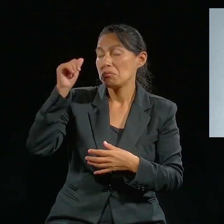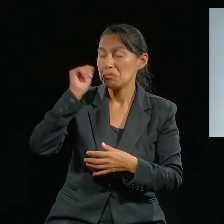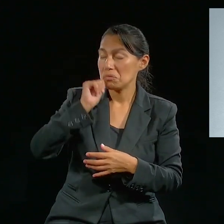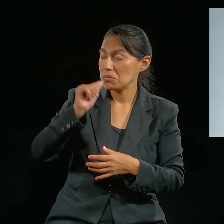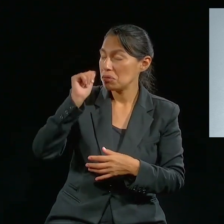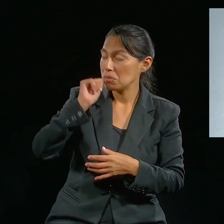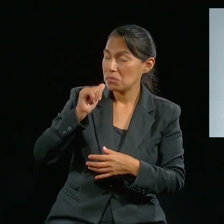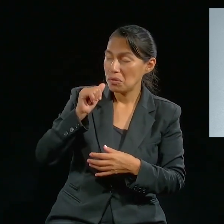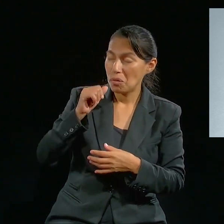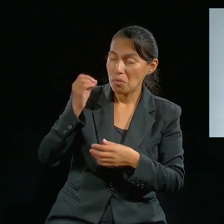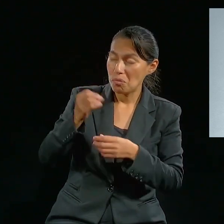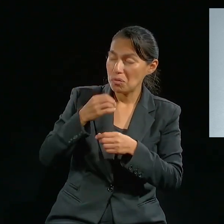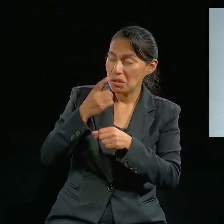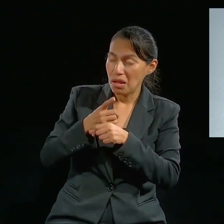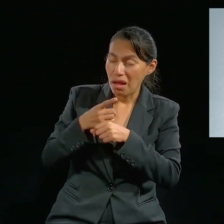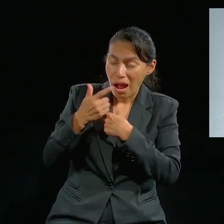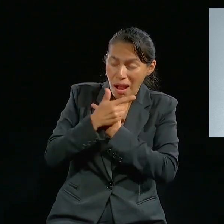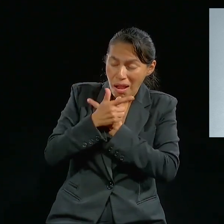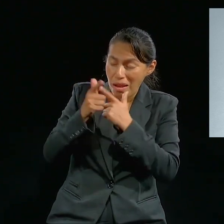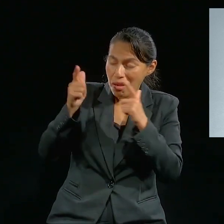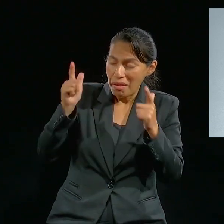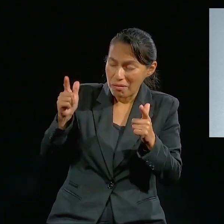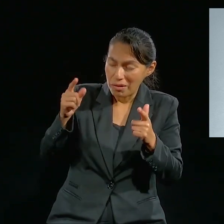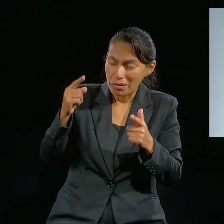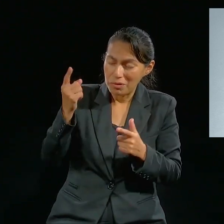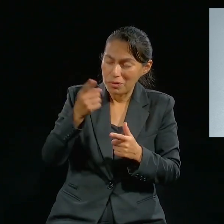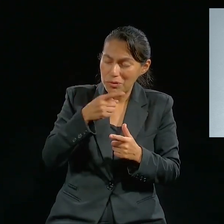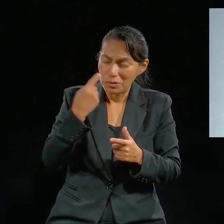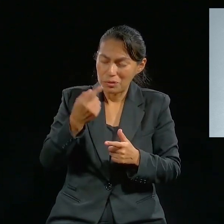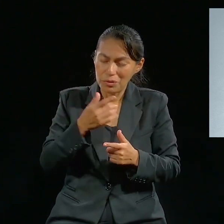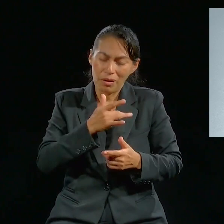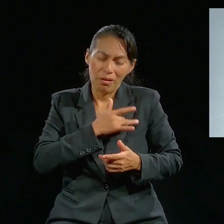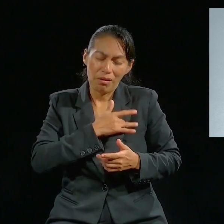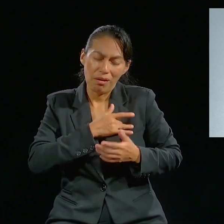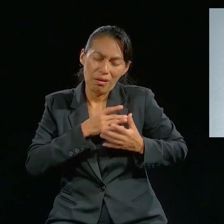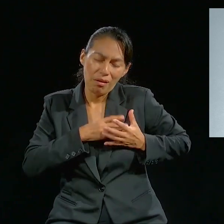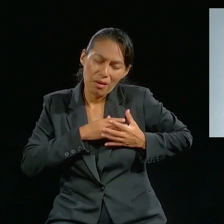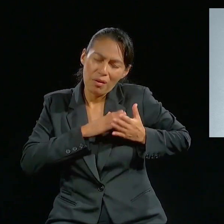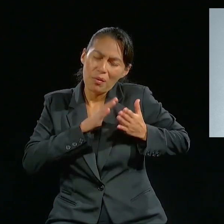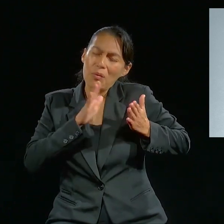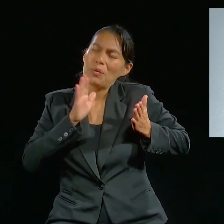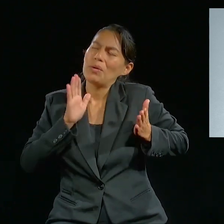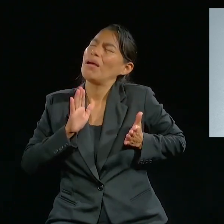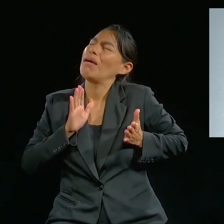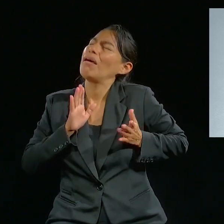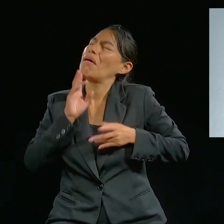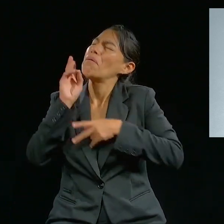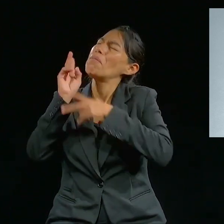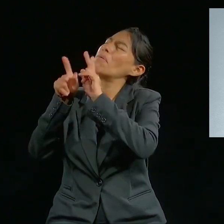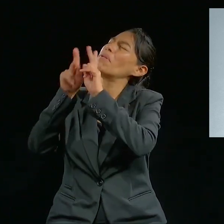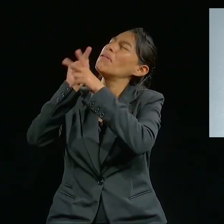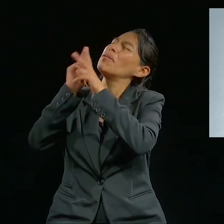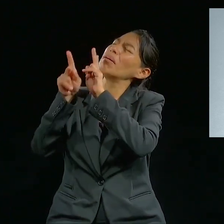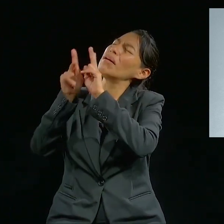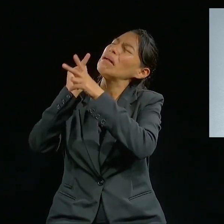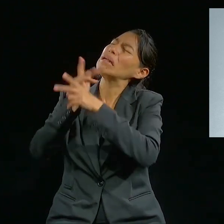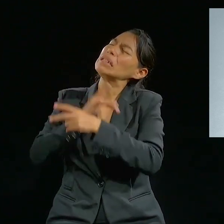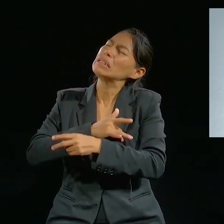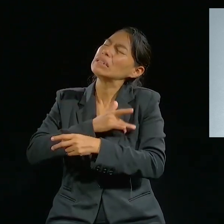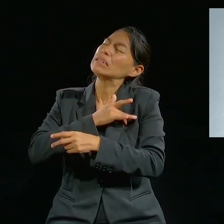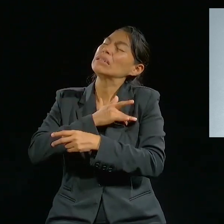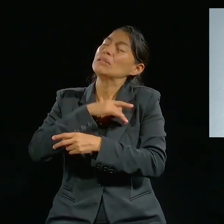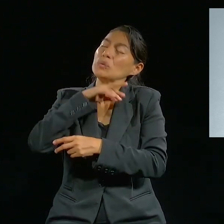podemos buscarte podemos abrir nuestro corazón contarte nuestras dolencias nuestras